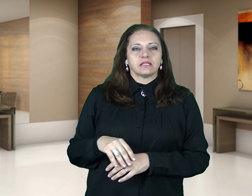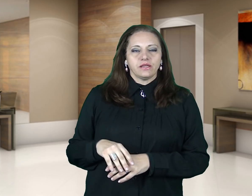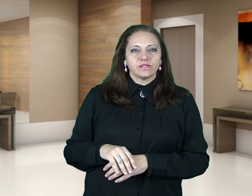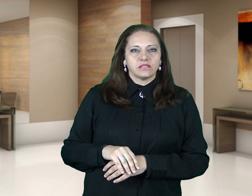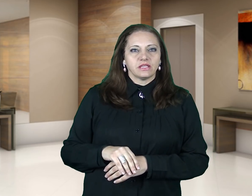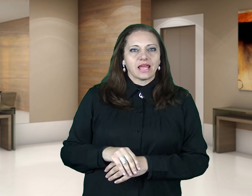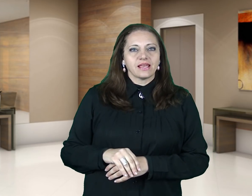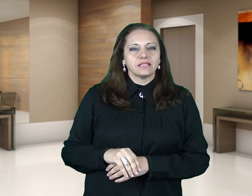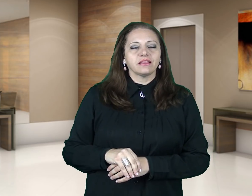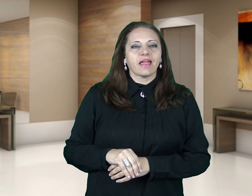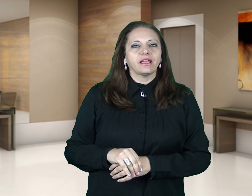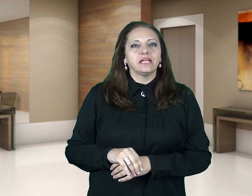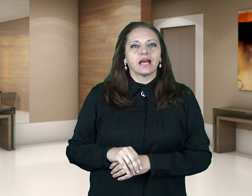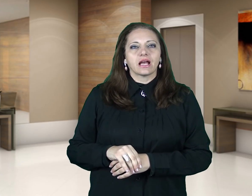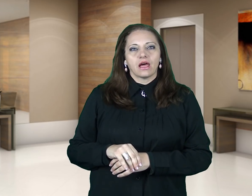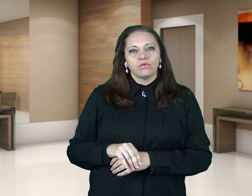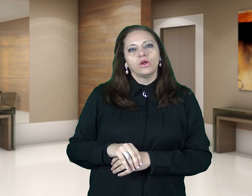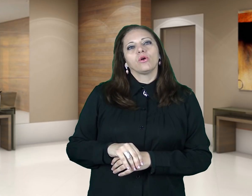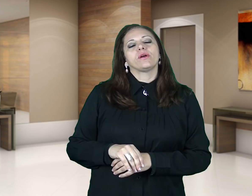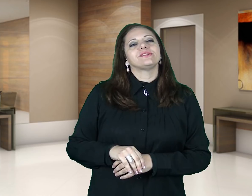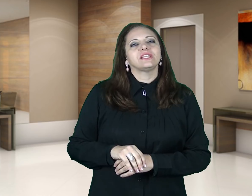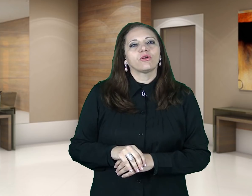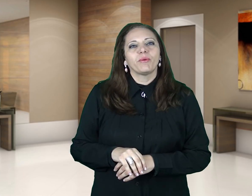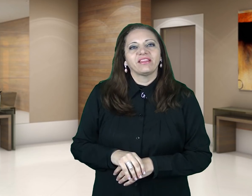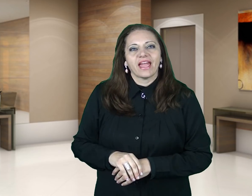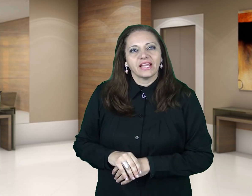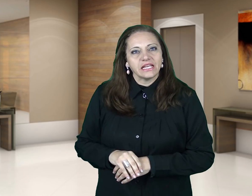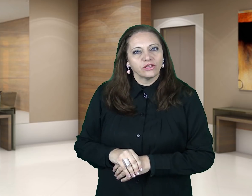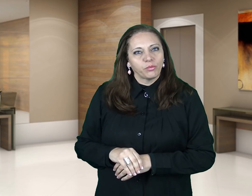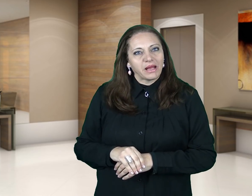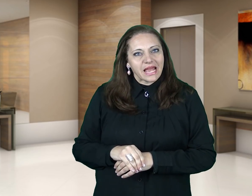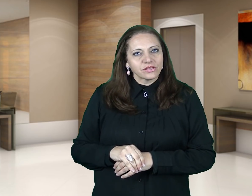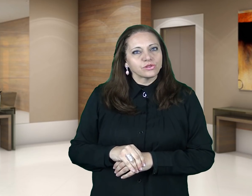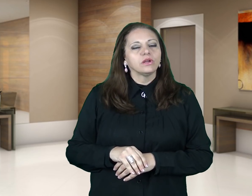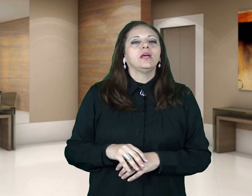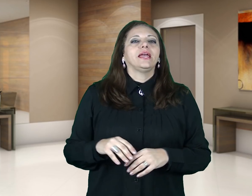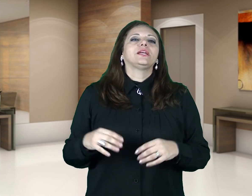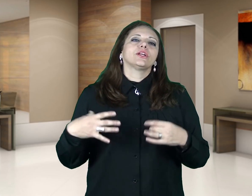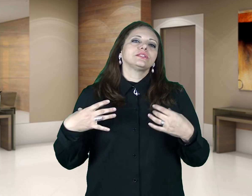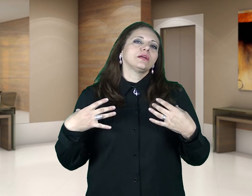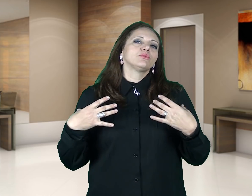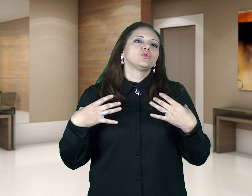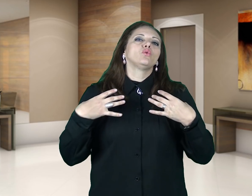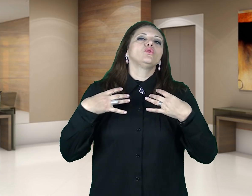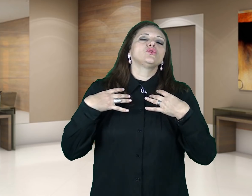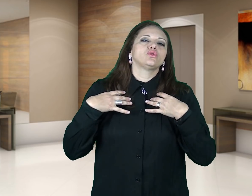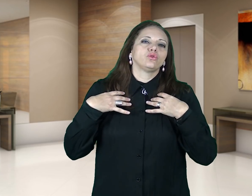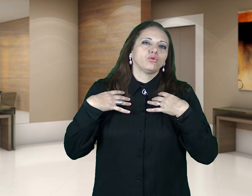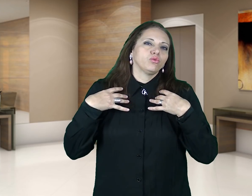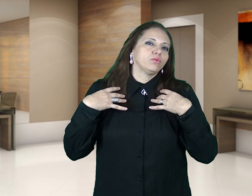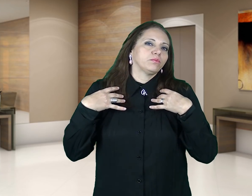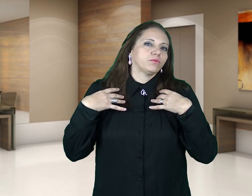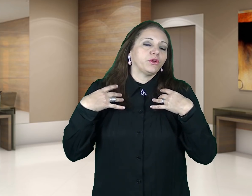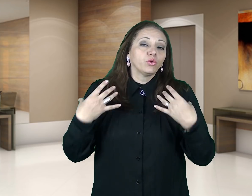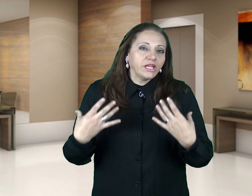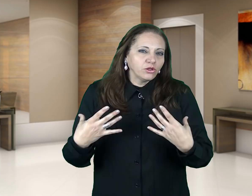pelas línguas de sinais é a técnica clown, conhecida como a técnica do palhaço, em que nós temos o uso de um figurino,